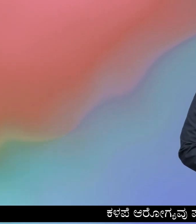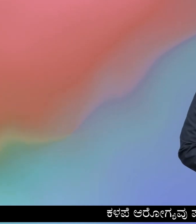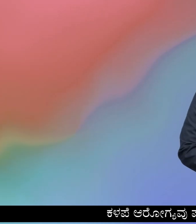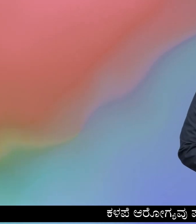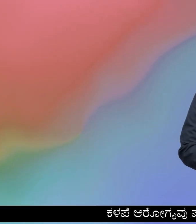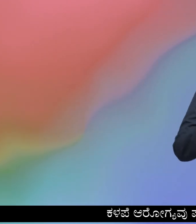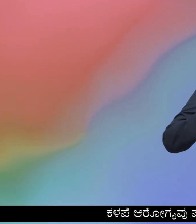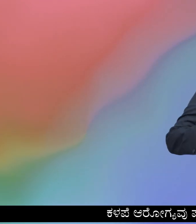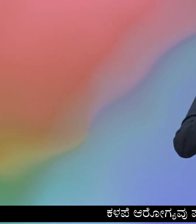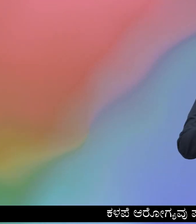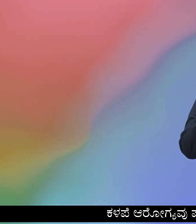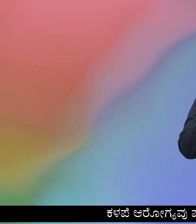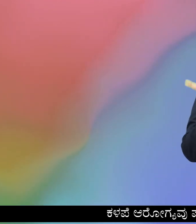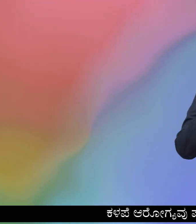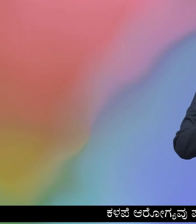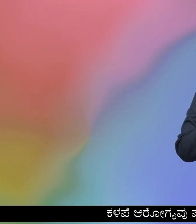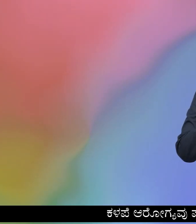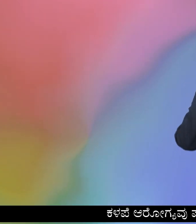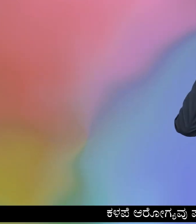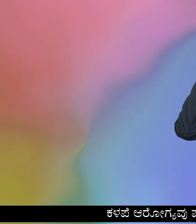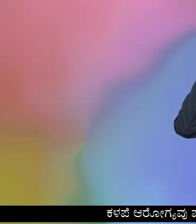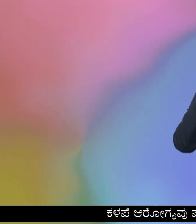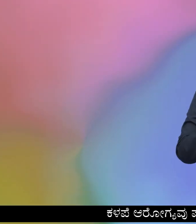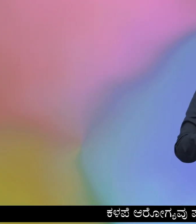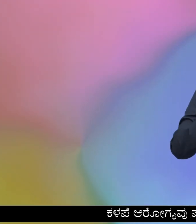ಕಳಪೆ ಆರೋಗ್ಯವು ಪೂರ್ಣ ಹಸಿವನ್ನು ಉಂಟುಮಾಡುತ್ತದೆ.